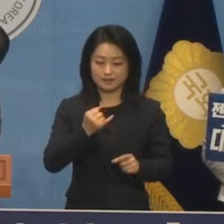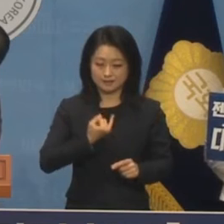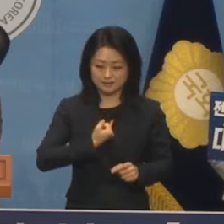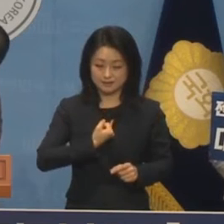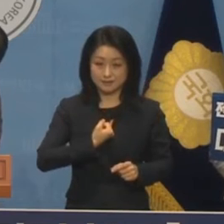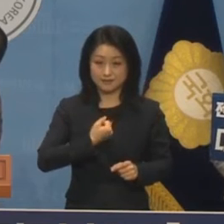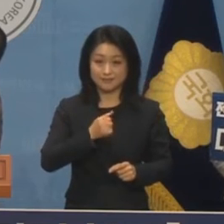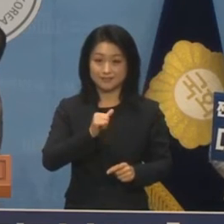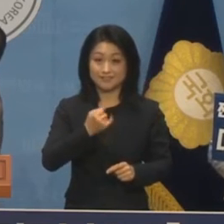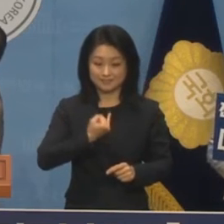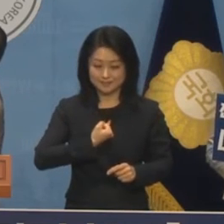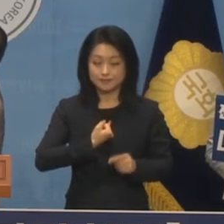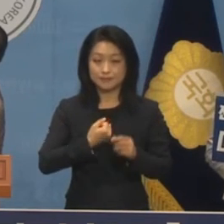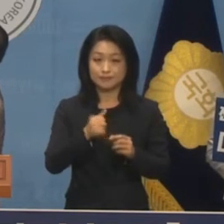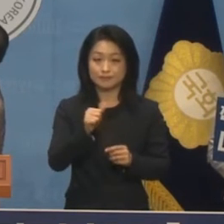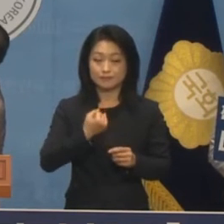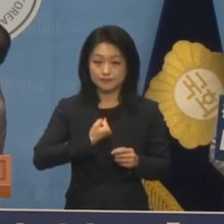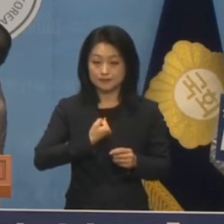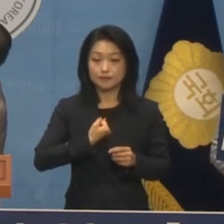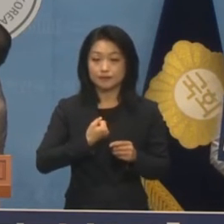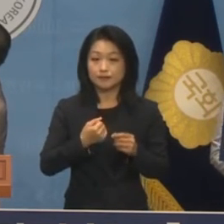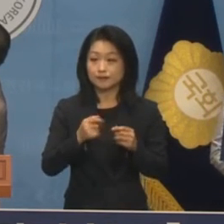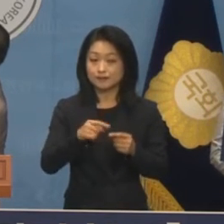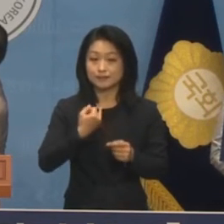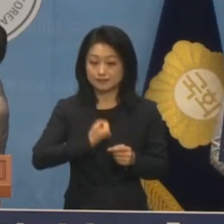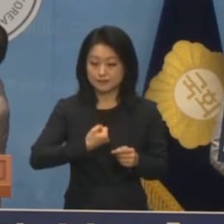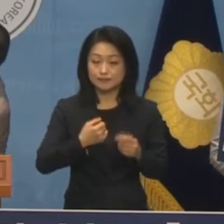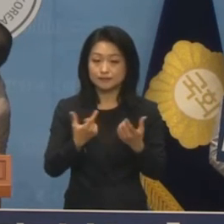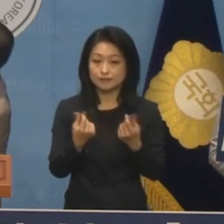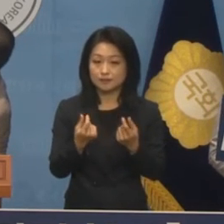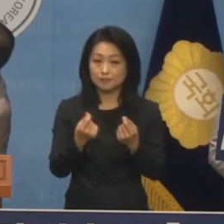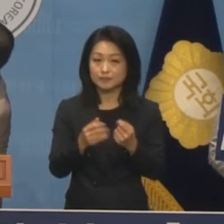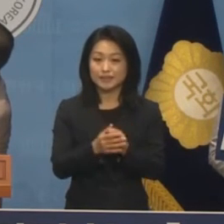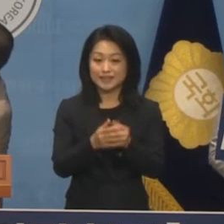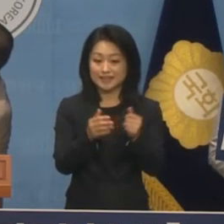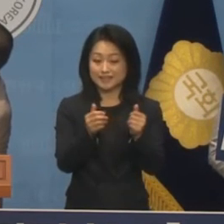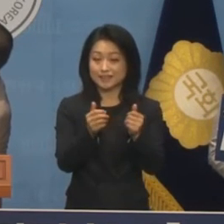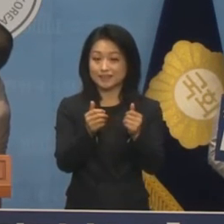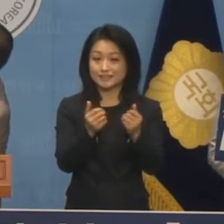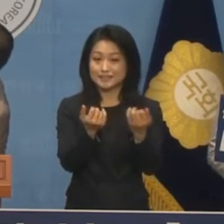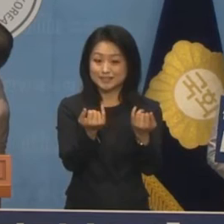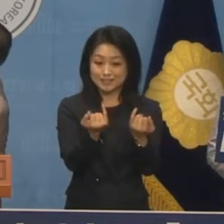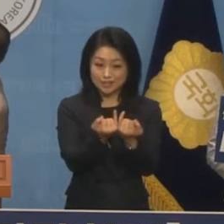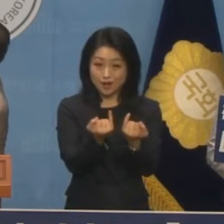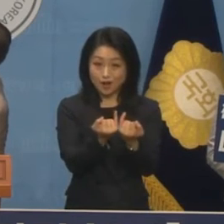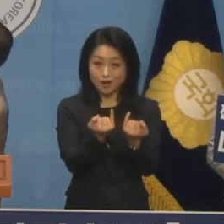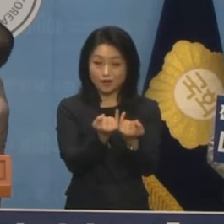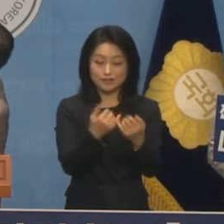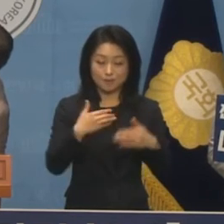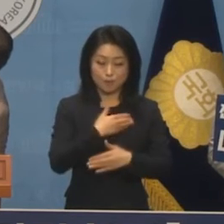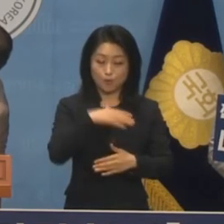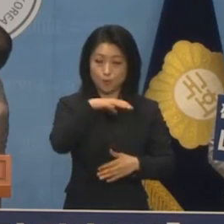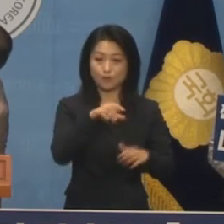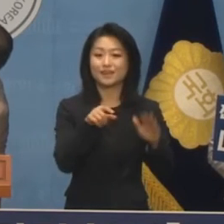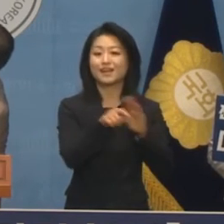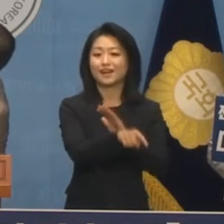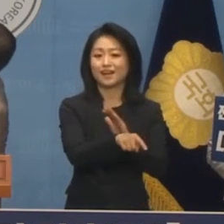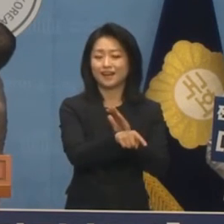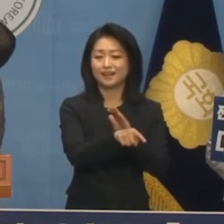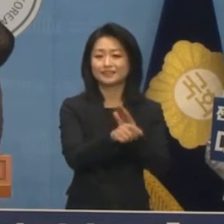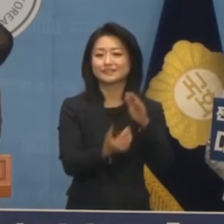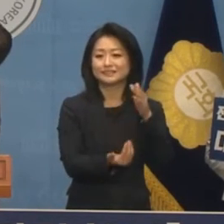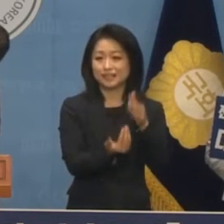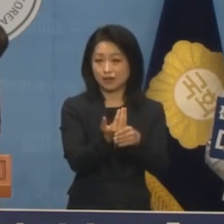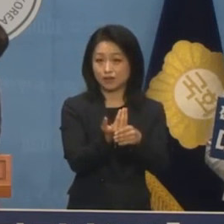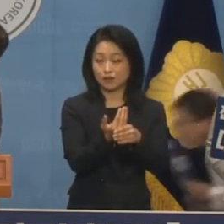여탕에 들어가니까 지금 우리나라 그 캘리포니아에 있는 주민들이 이제 타주를 이사가고 지금